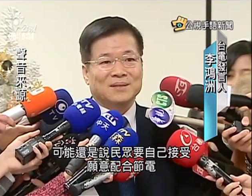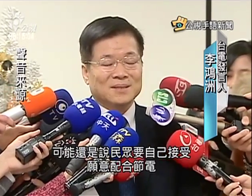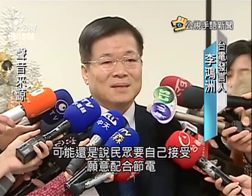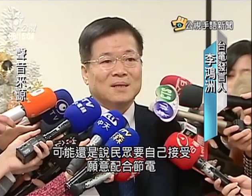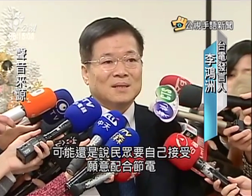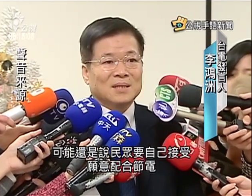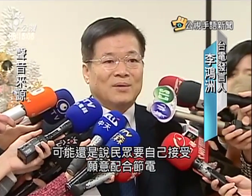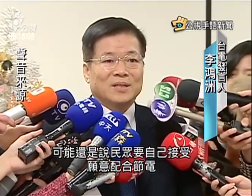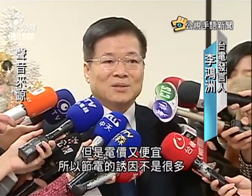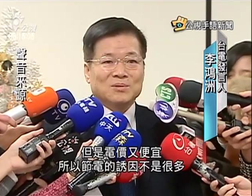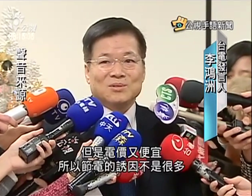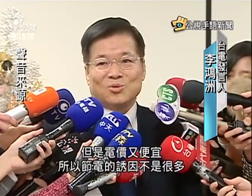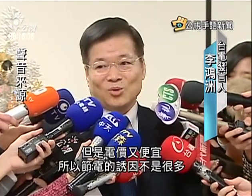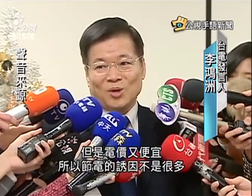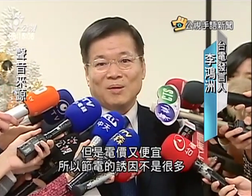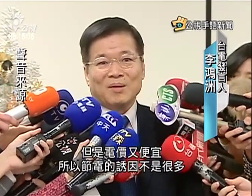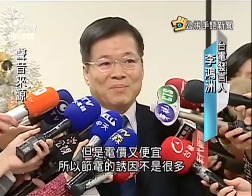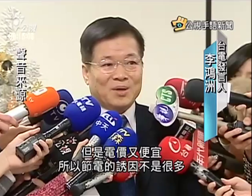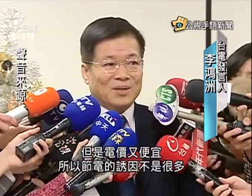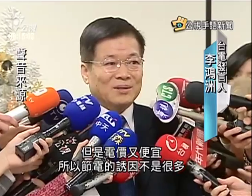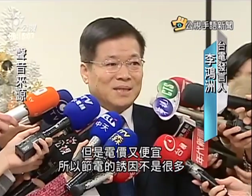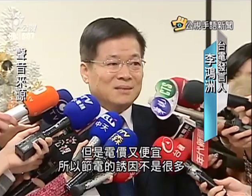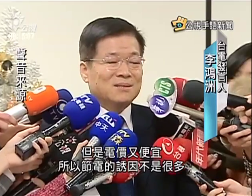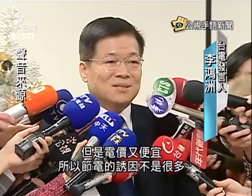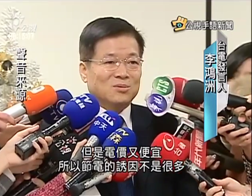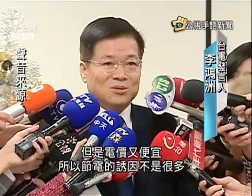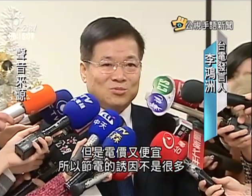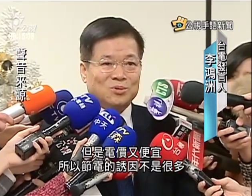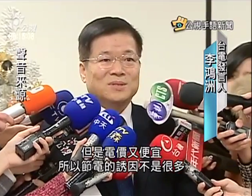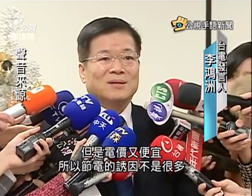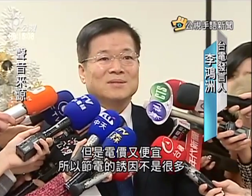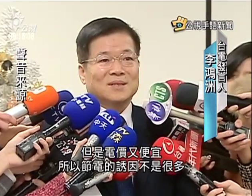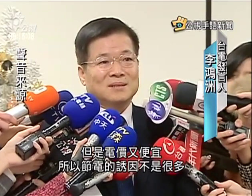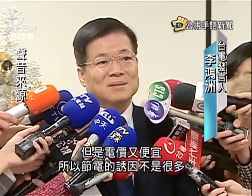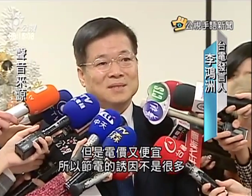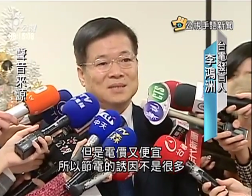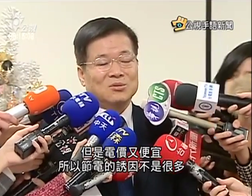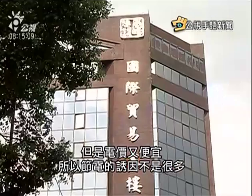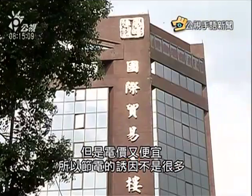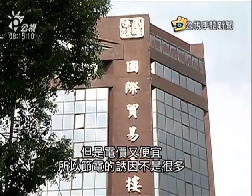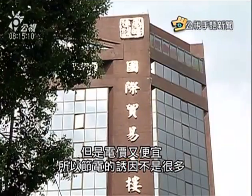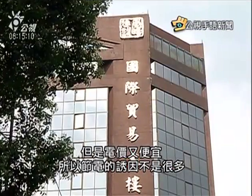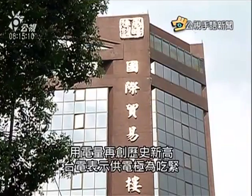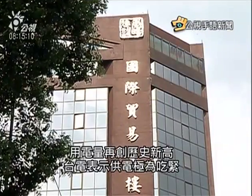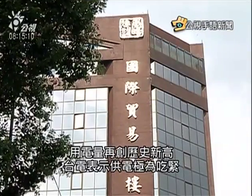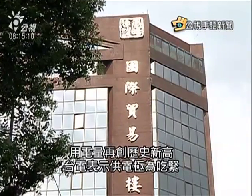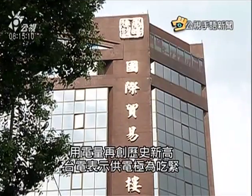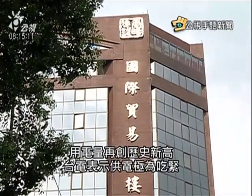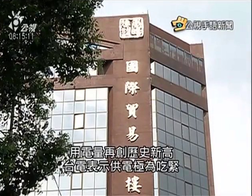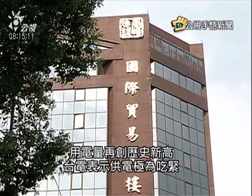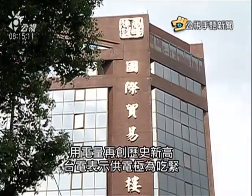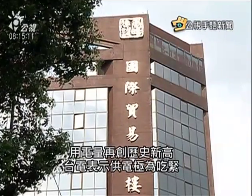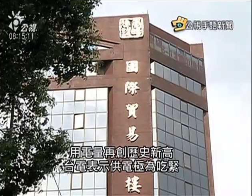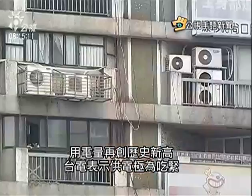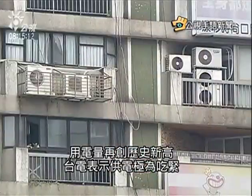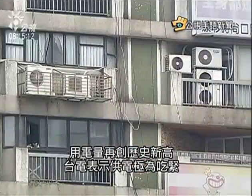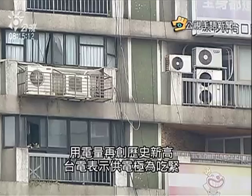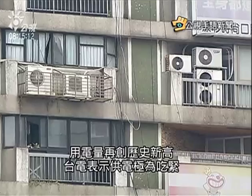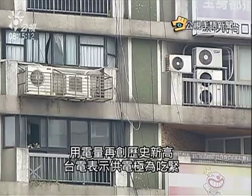但是有的电价又便宜嘛，所以这个节电的这个诱因不是很多。 用电量再创历史新高，台电表示